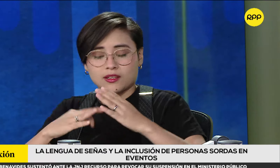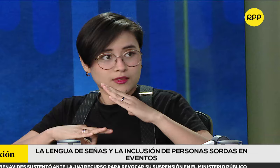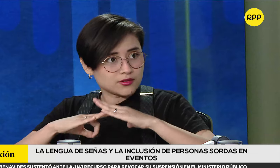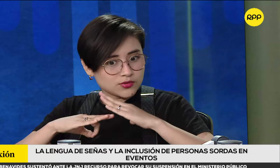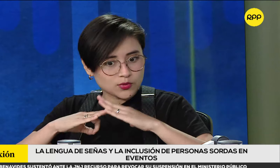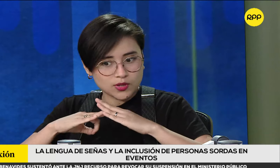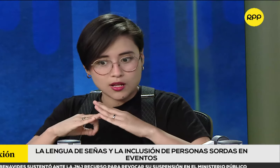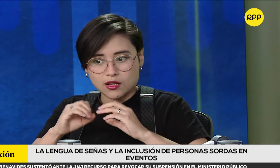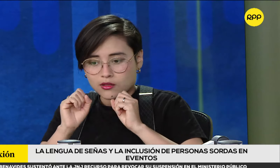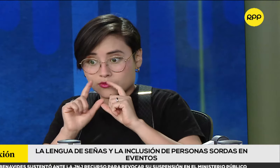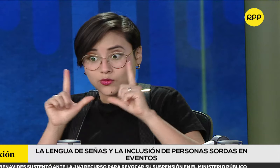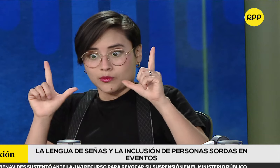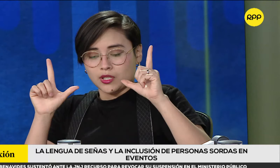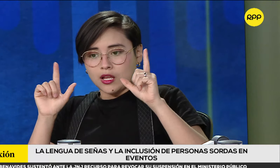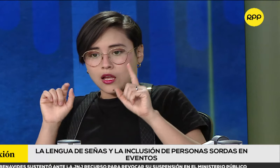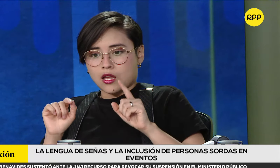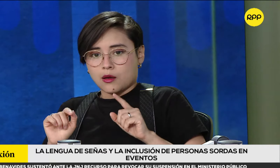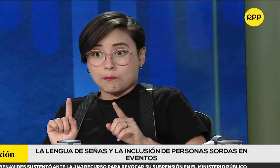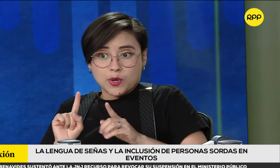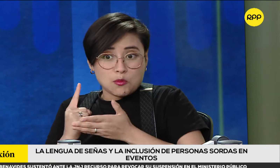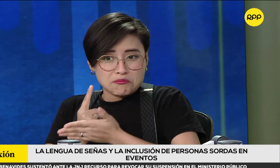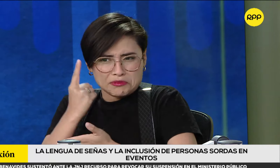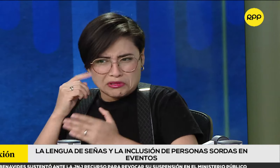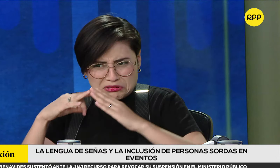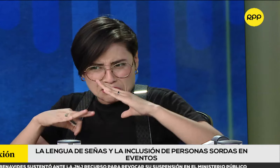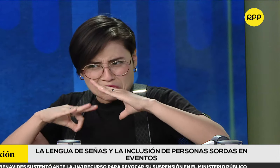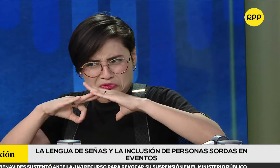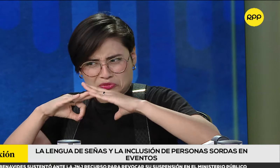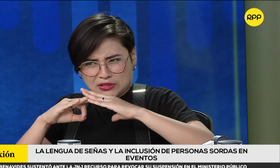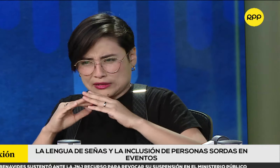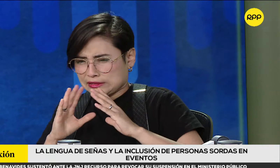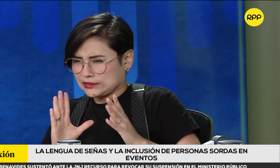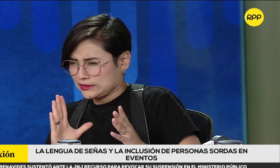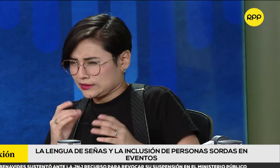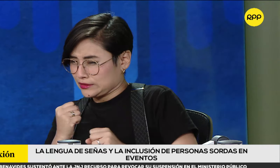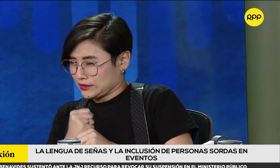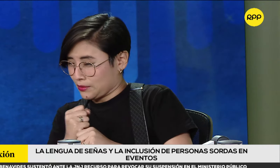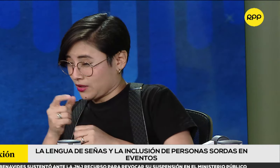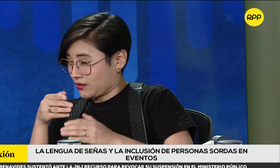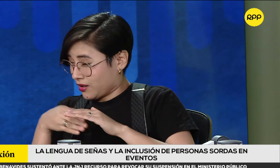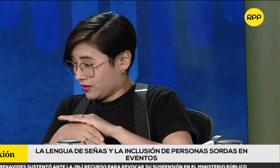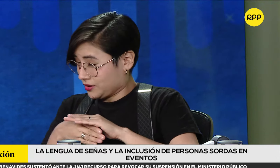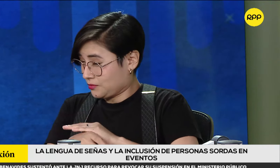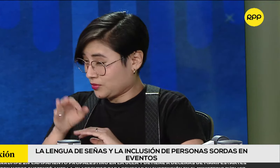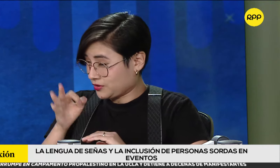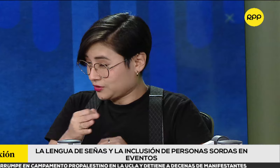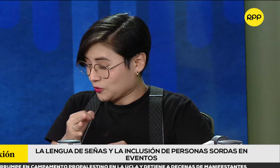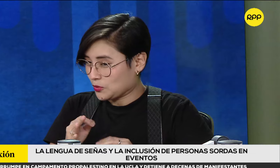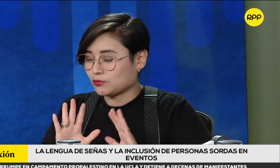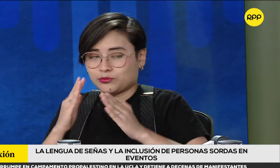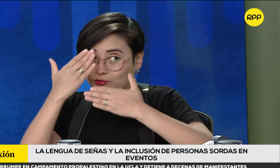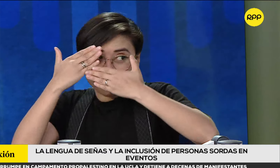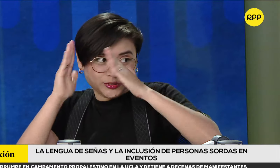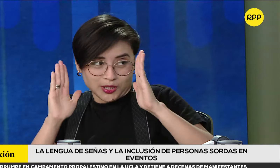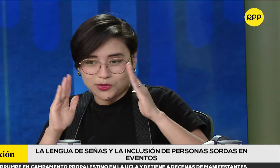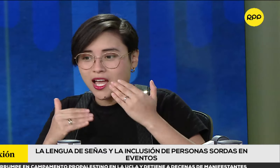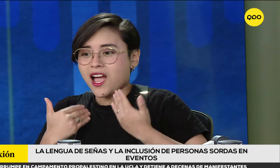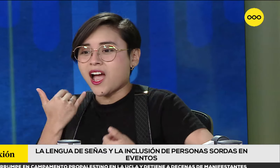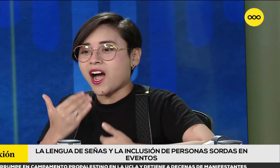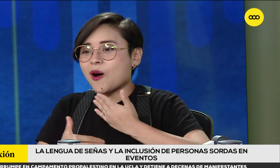consigo un buen trabajo. Pero en este caso, pues, no todos tienen ese acceso. En mi caso, por ejemplo, cuando yo entré a trabajar al